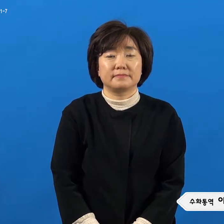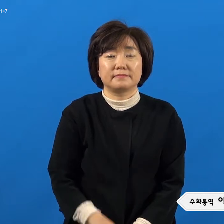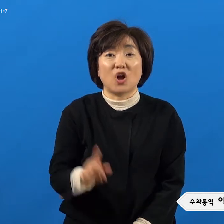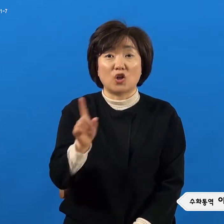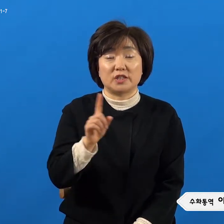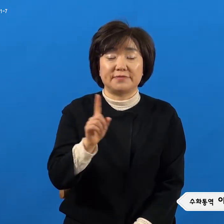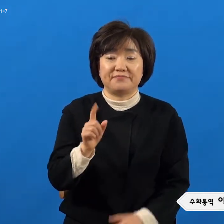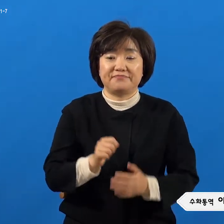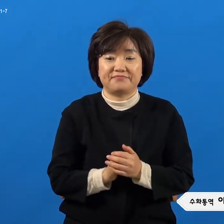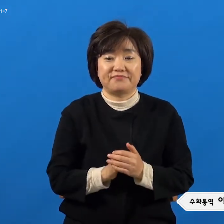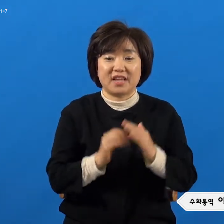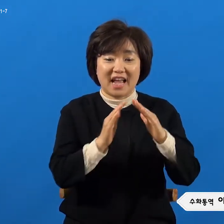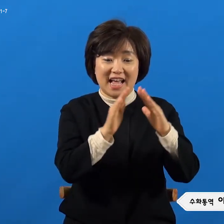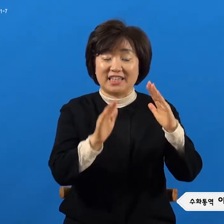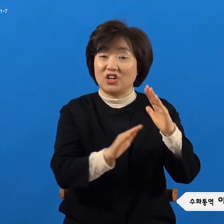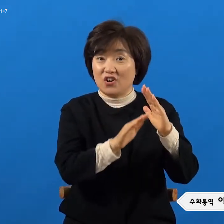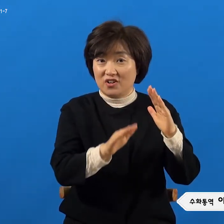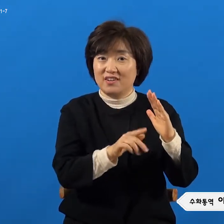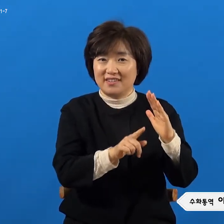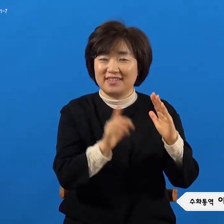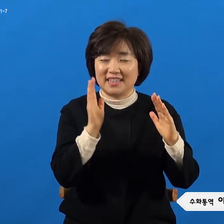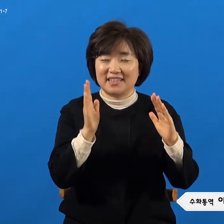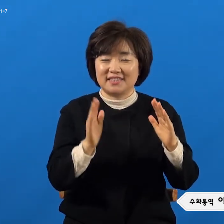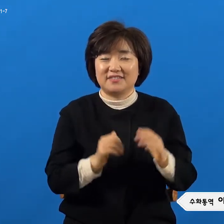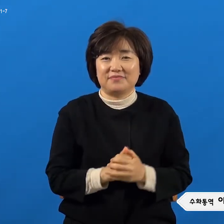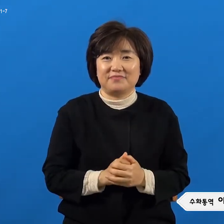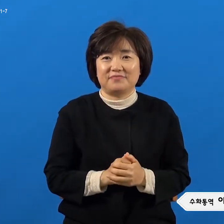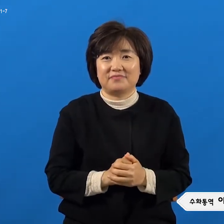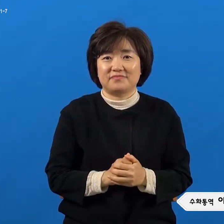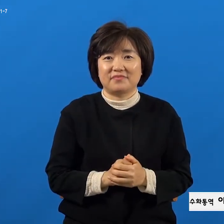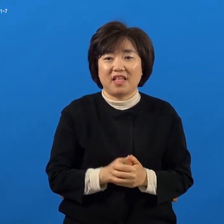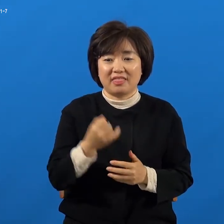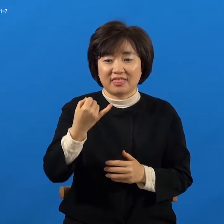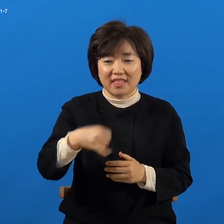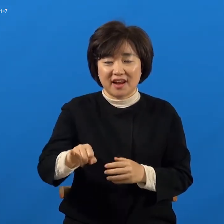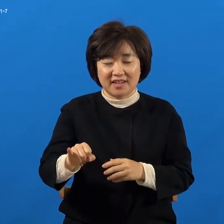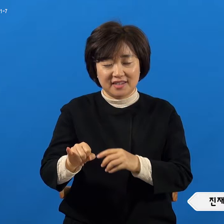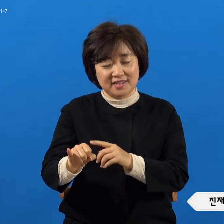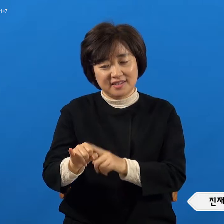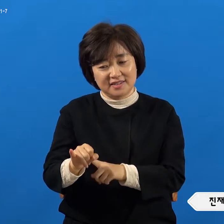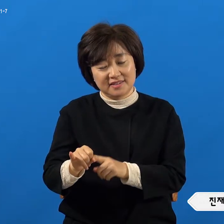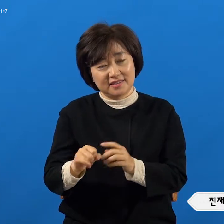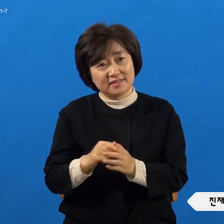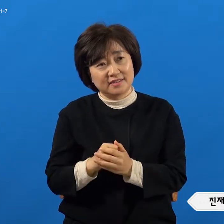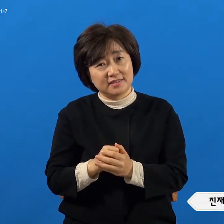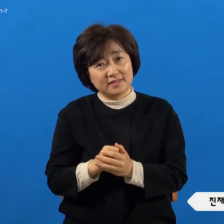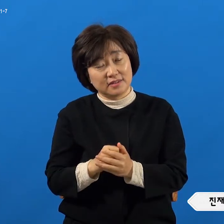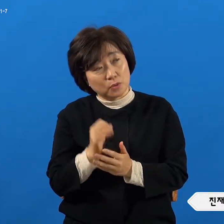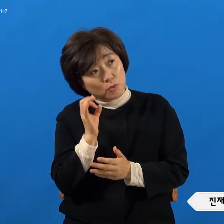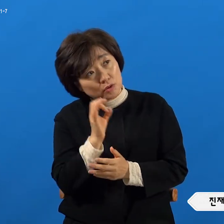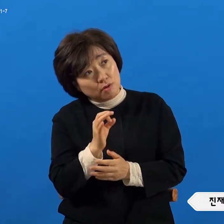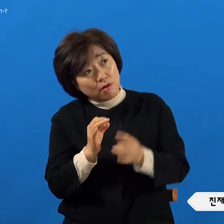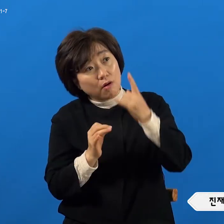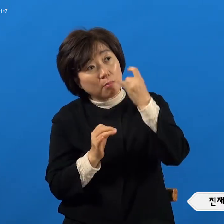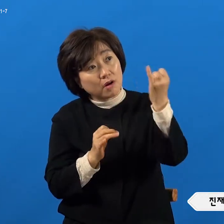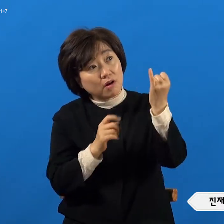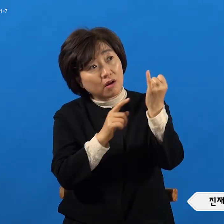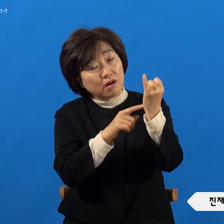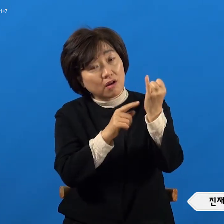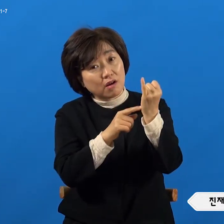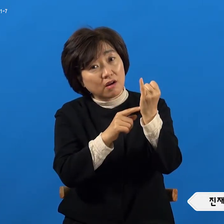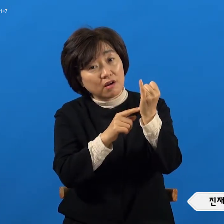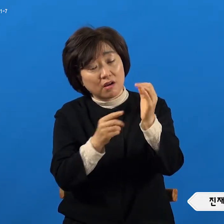어느 한 가정의 이야기입니다. 딸이 가만히 보니까 엄마가 오븐에다가